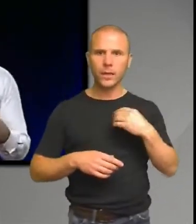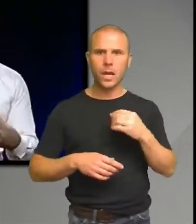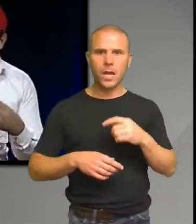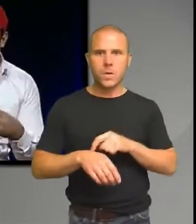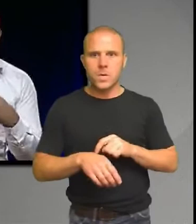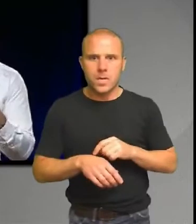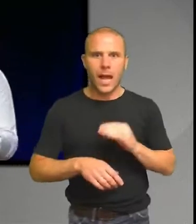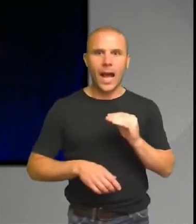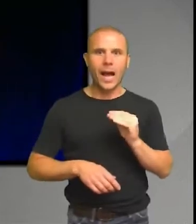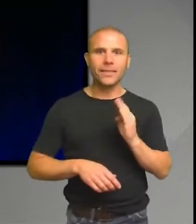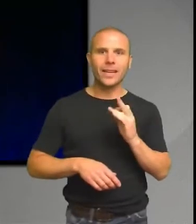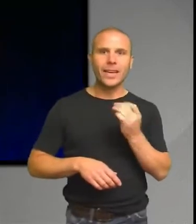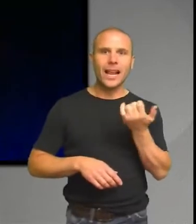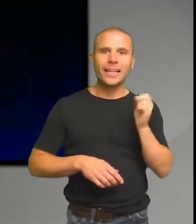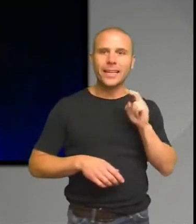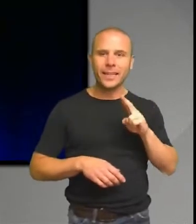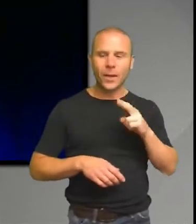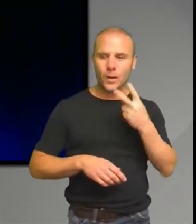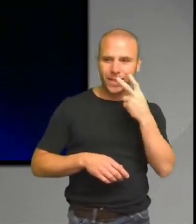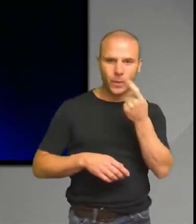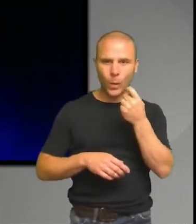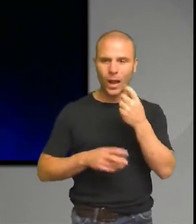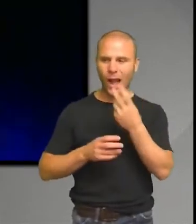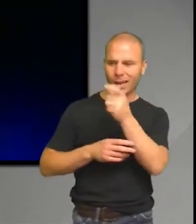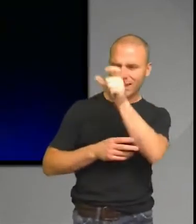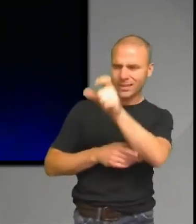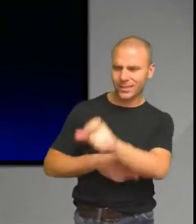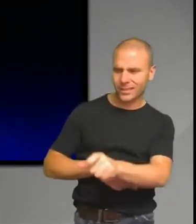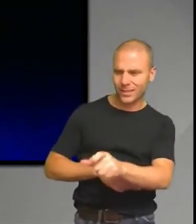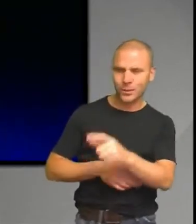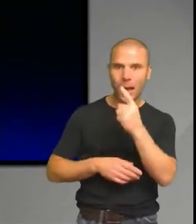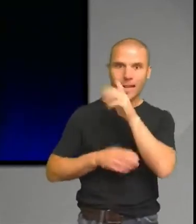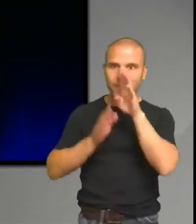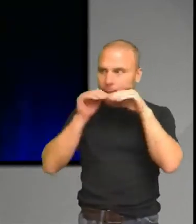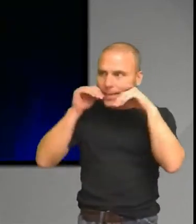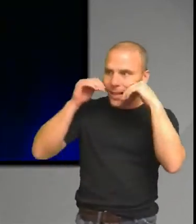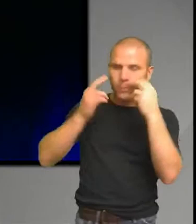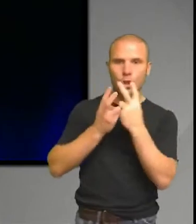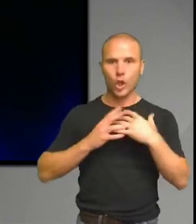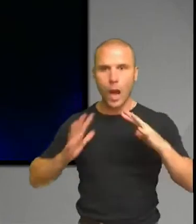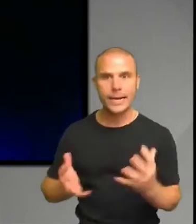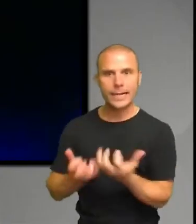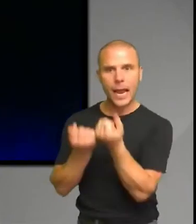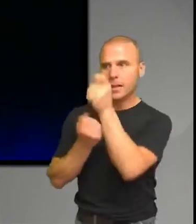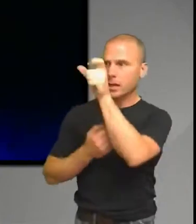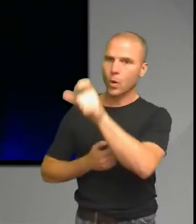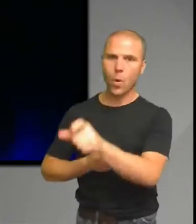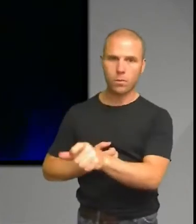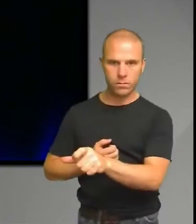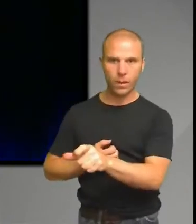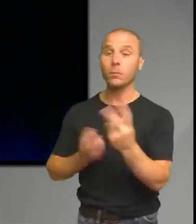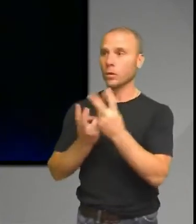adrenalinkicken jag fick av att se en glädje i någon annans ansikte efter jag hade räddat honom eller henne. Det var det här jag